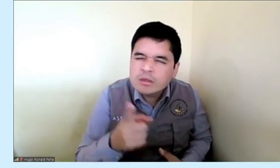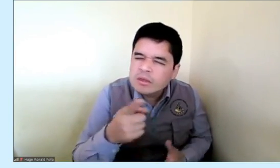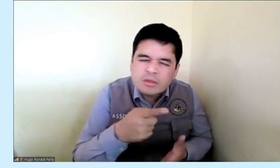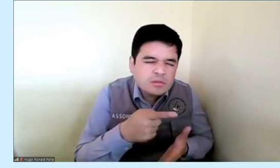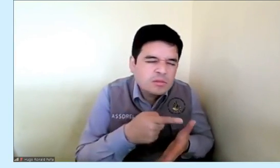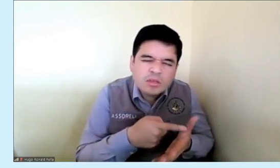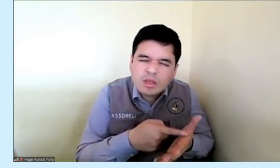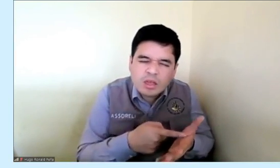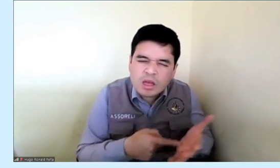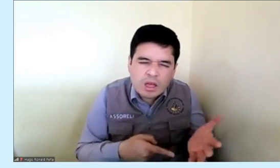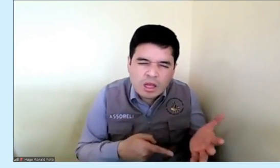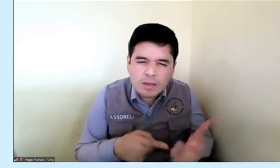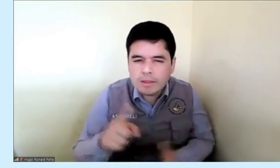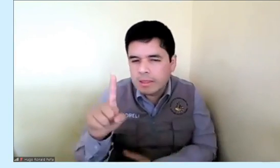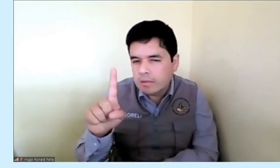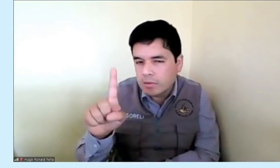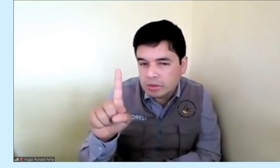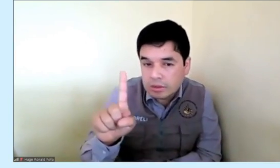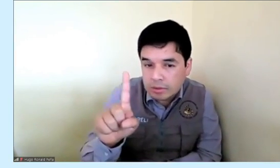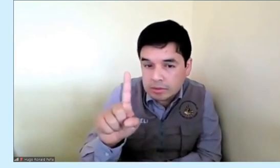dices? ¿Qué